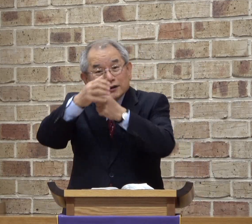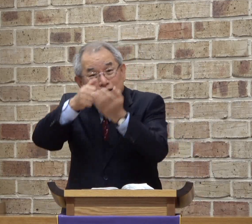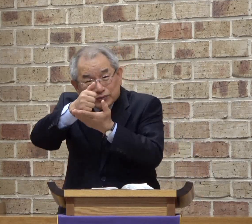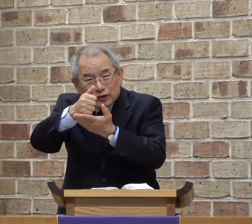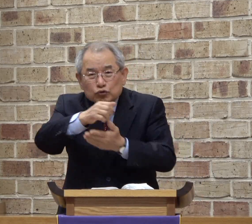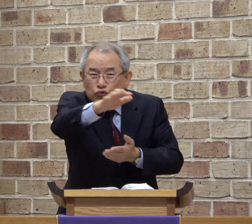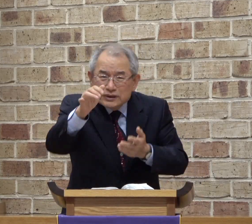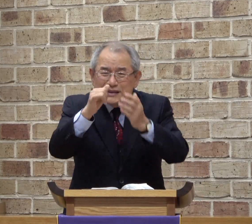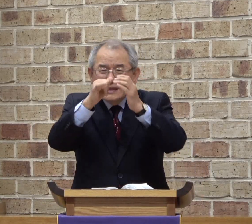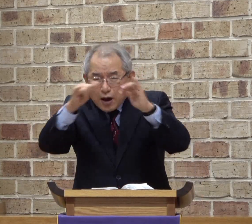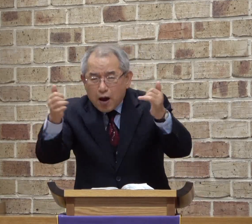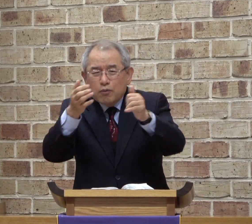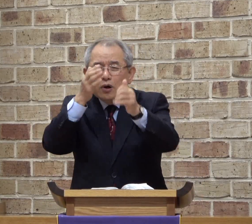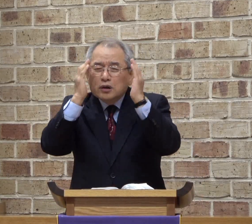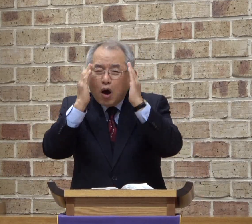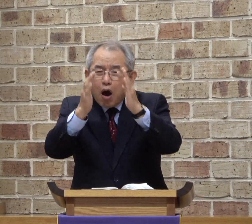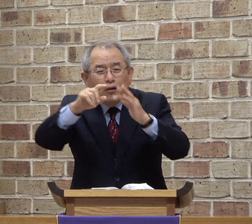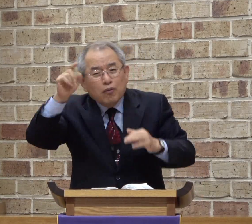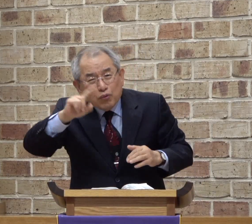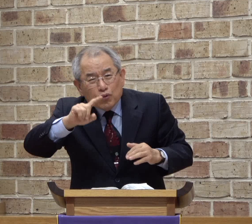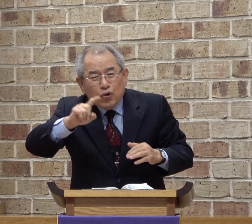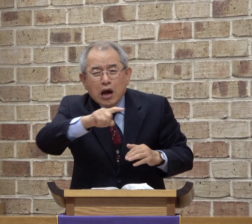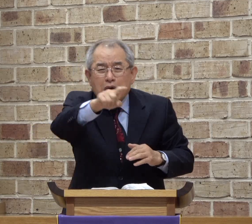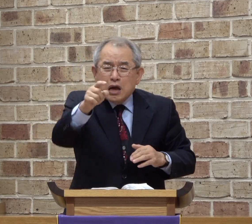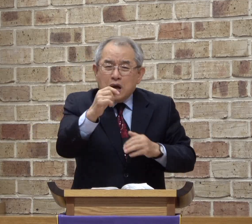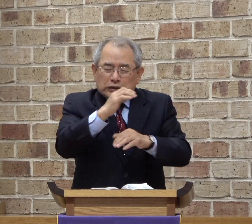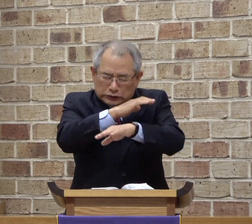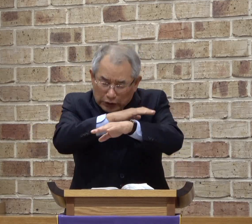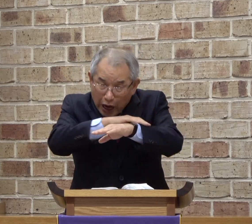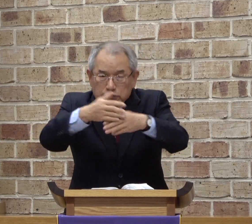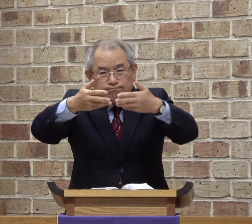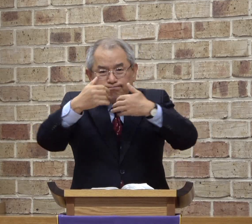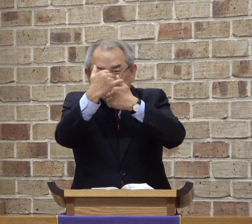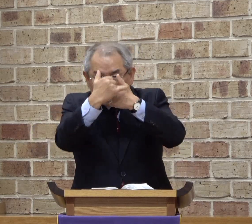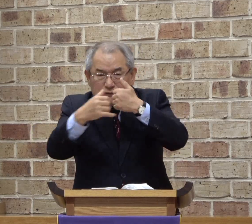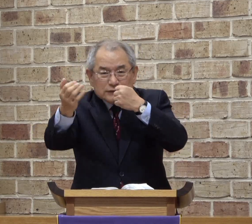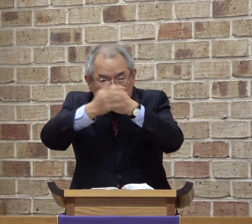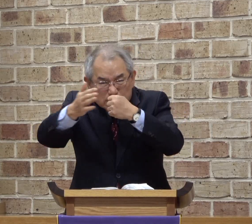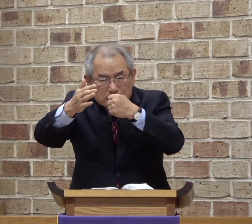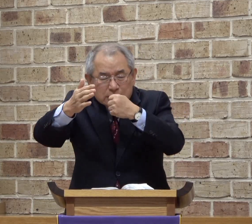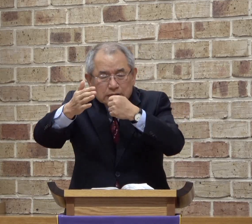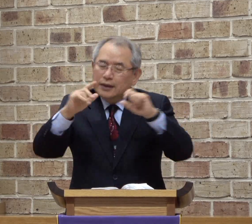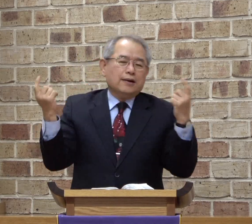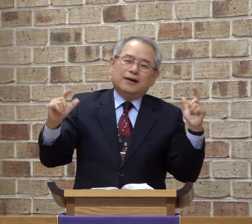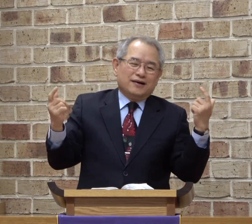돈 주면 싫어하는 사람 있습니까? 다 돈 주면 좋아합니다. 돈 주면 다 좋아합니다.